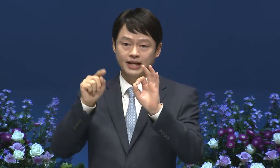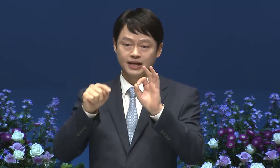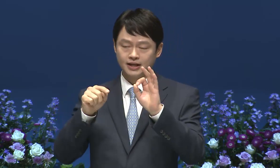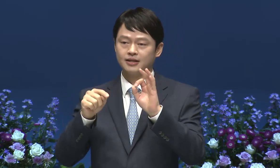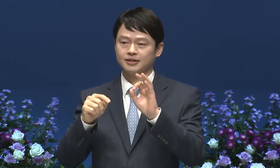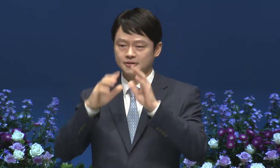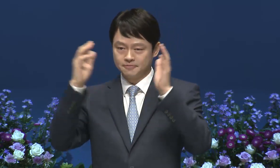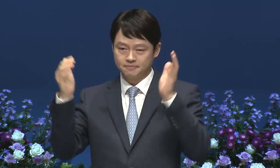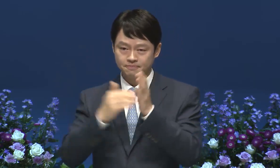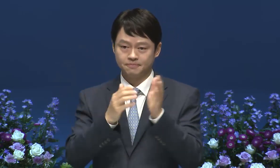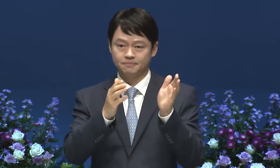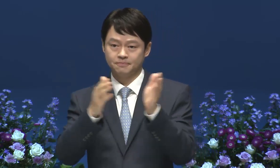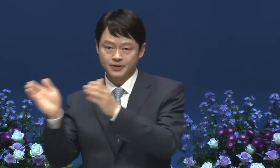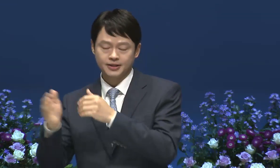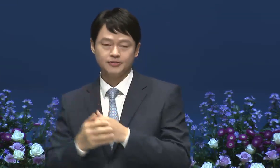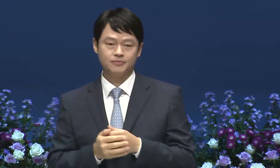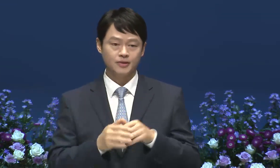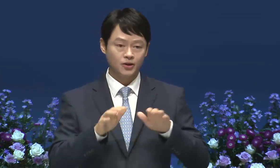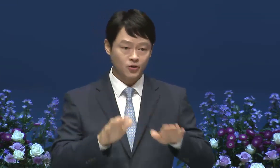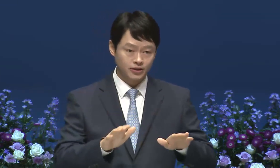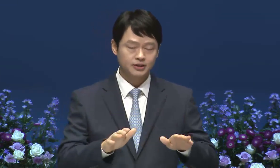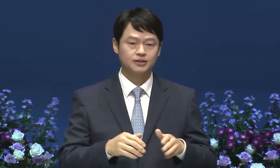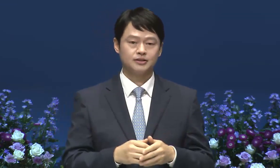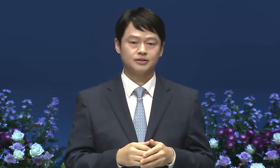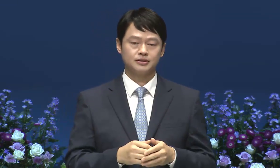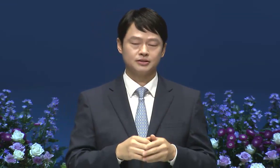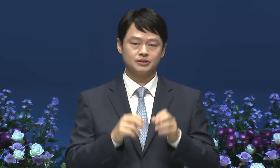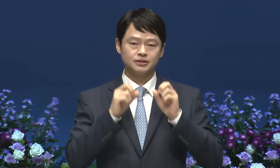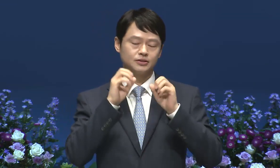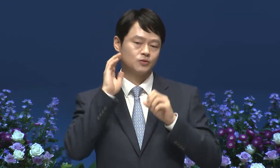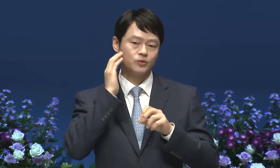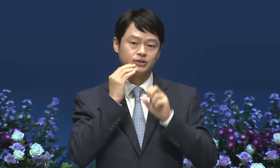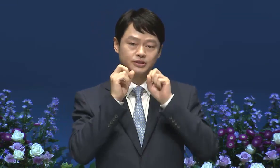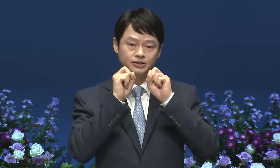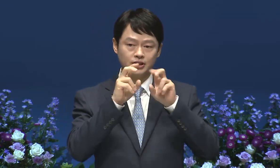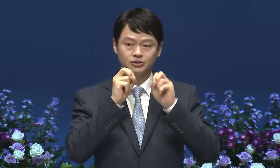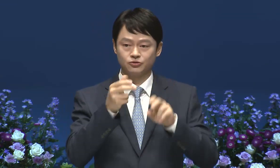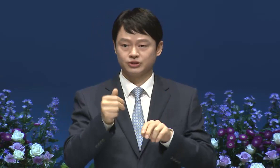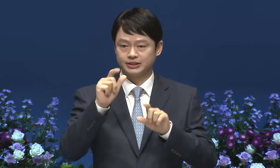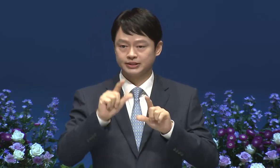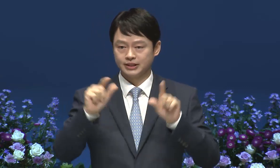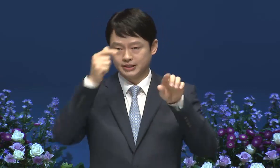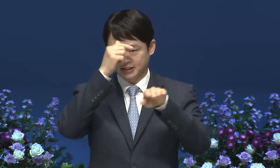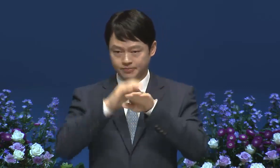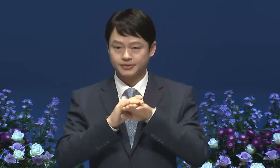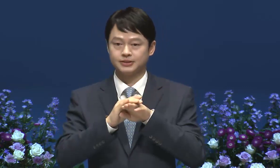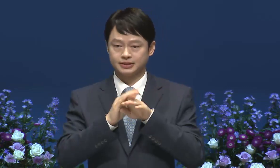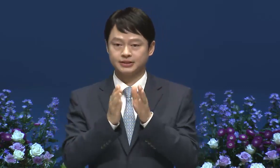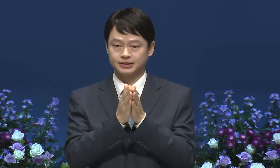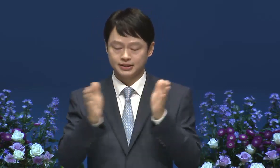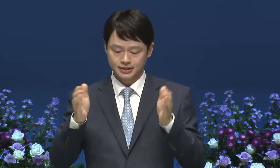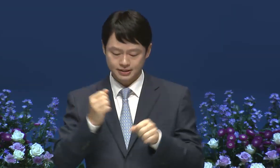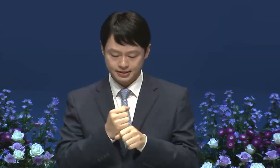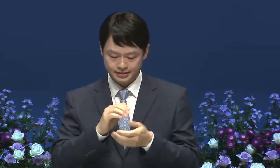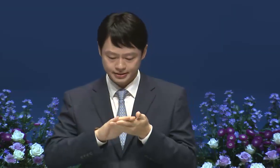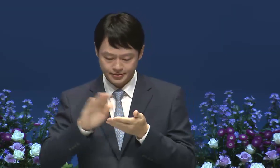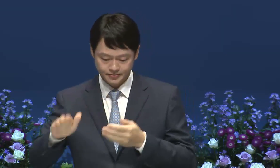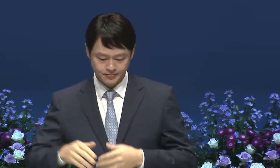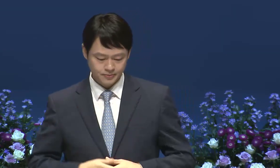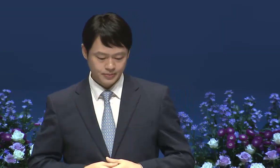그 이전에 지난주 제10차 세계 농인 선교대회가 진행이 됐습니다. 그러면서 오늘